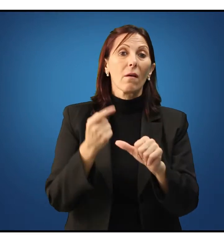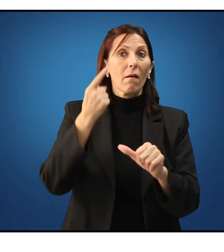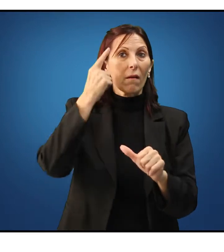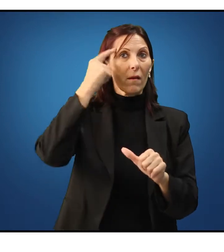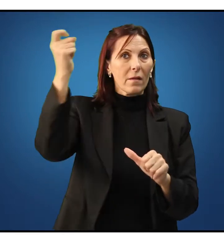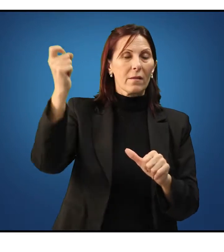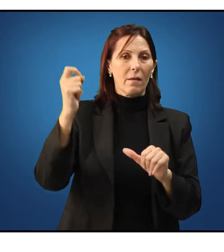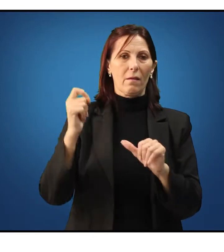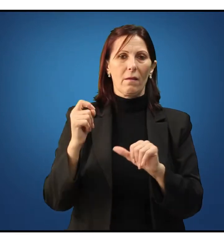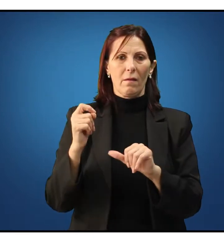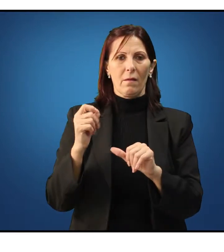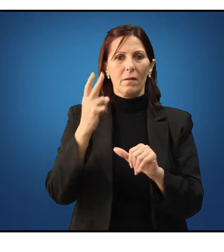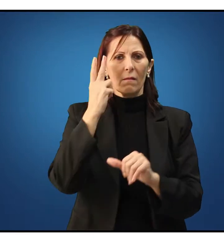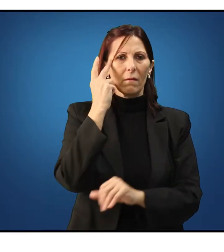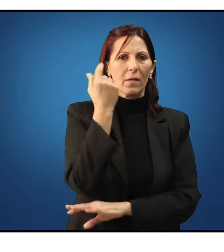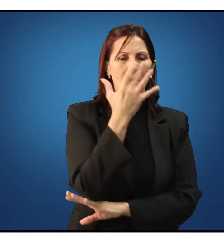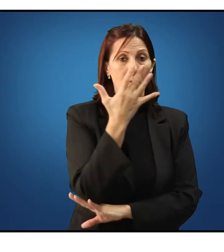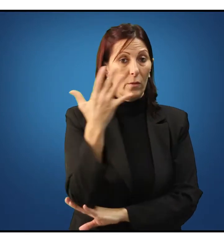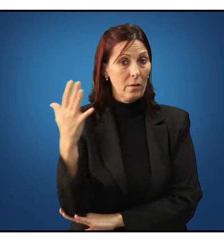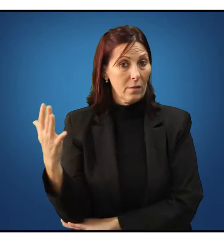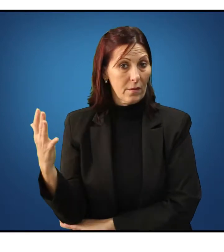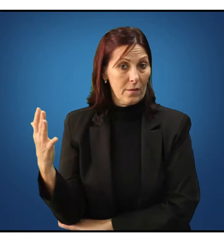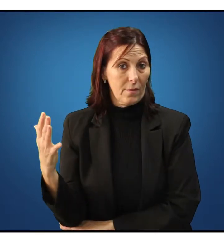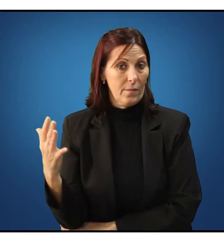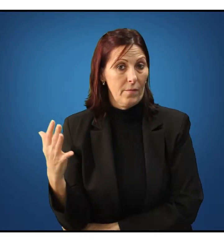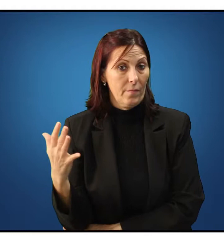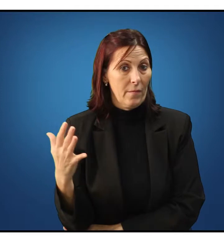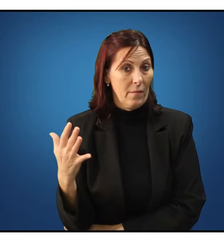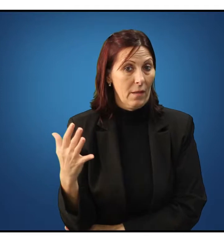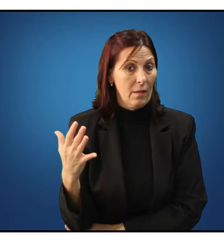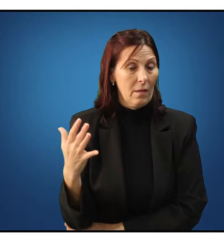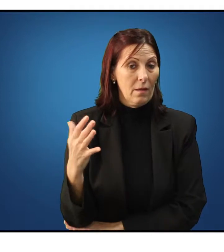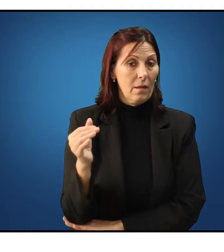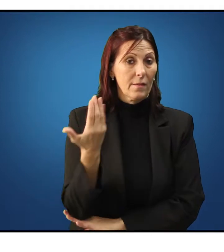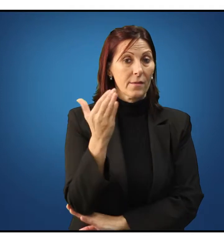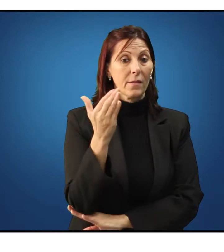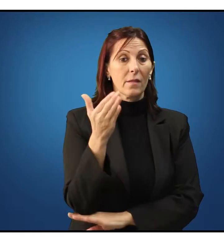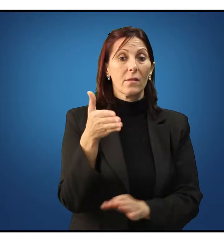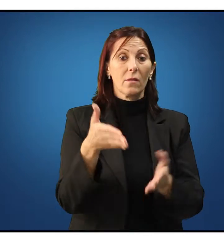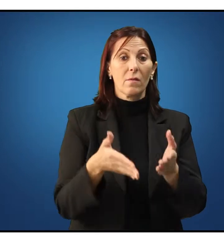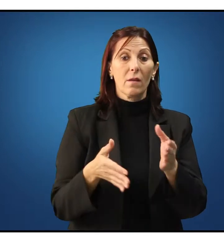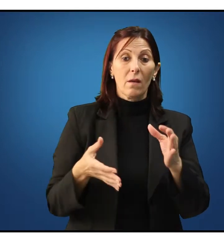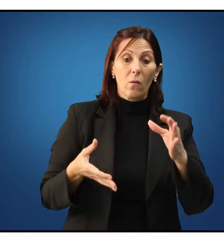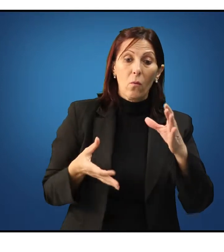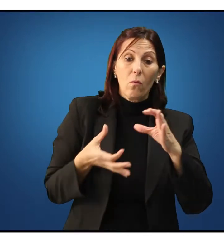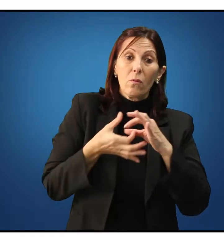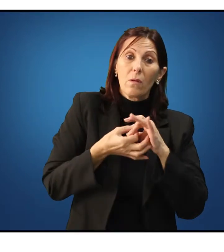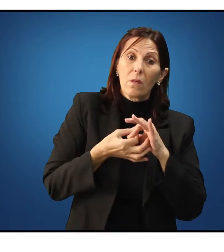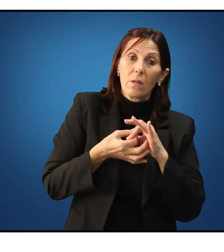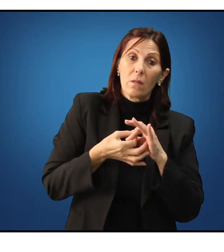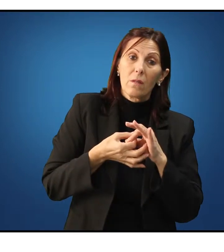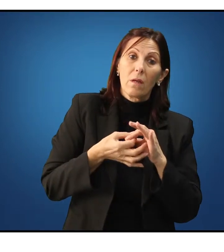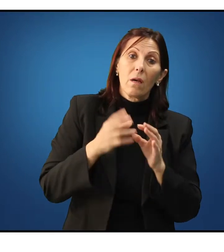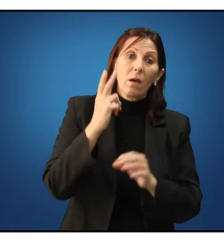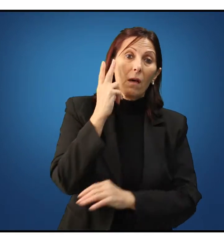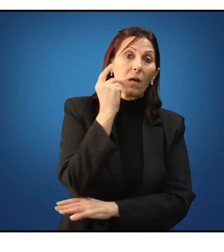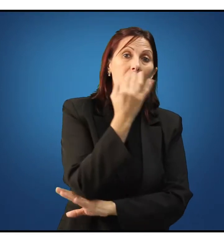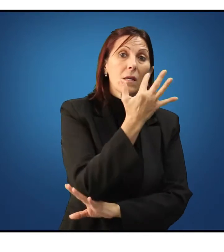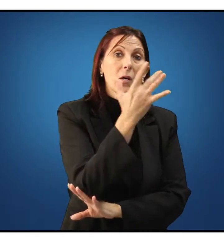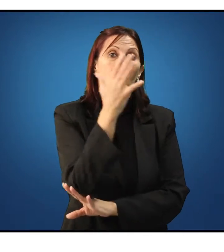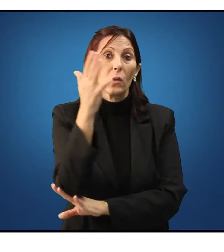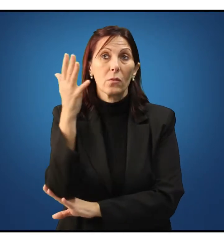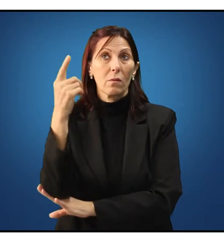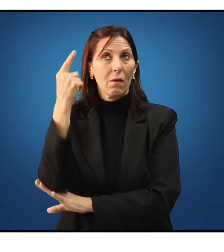natureza, né? A ciência moderna vai associar a natureza à ideia